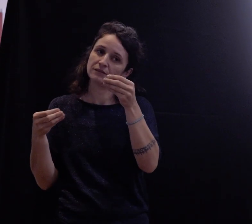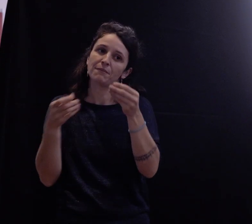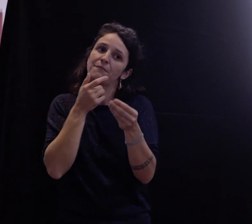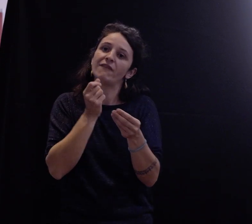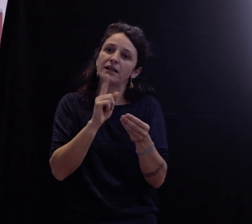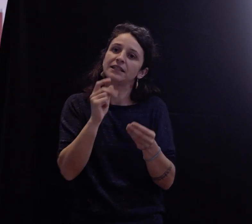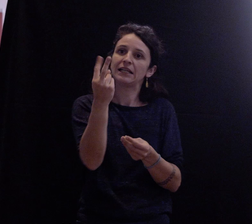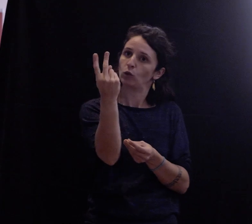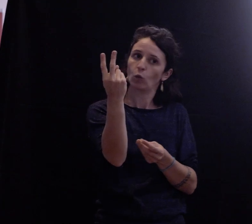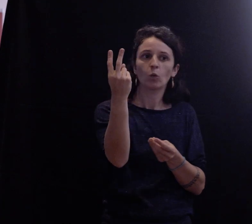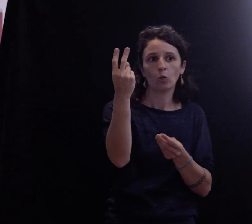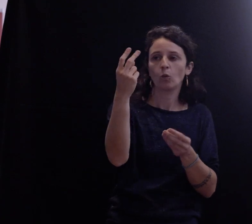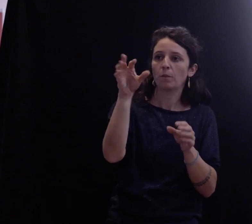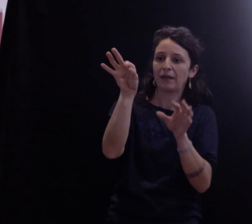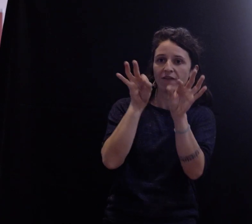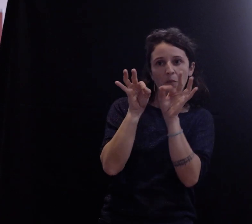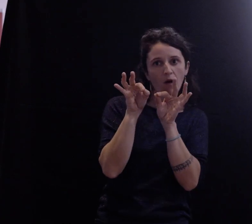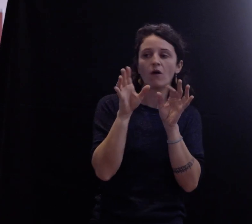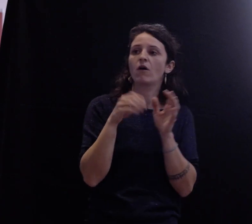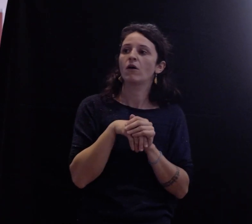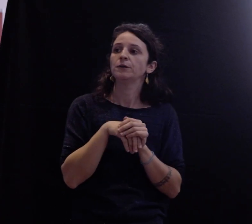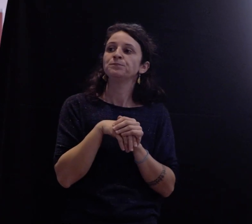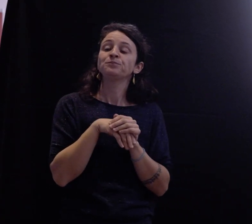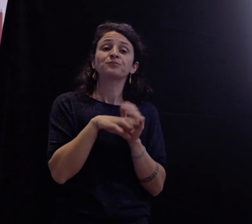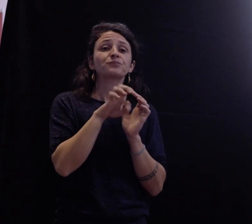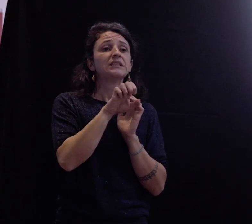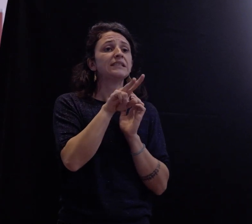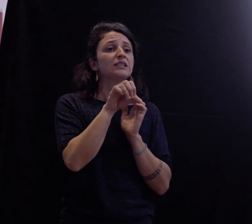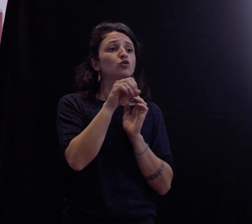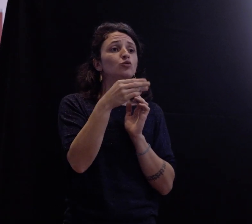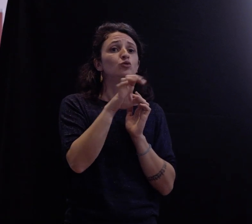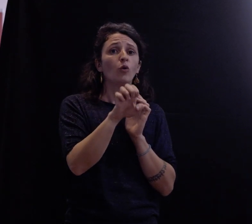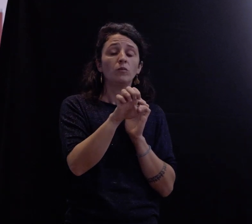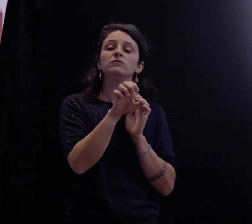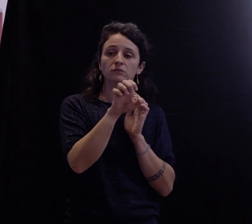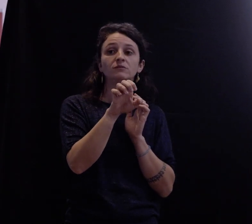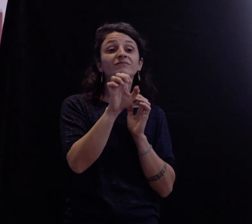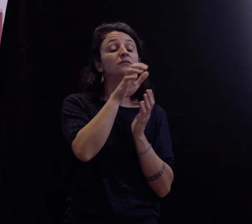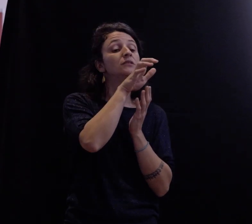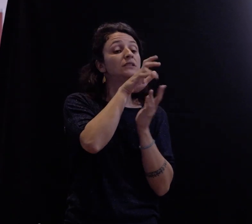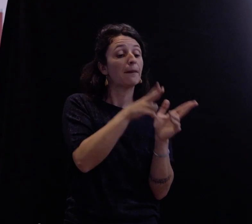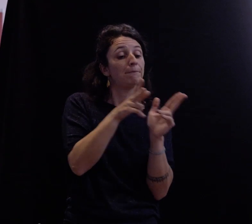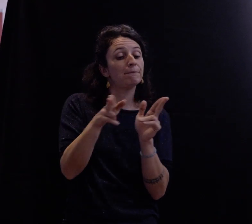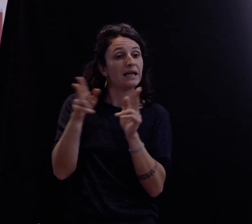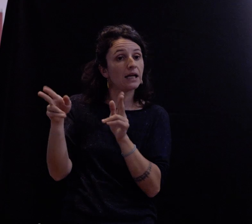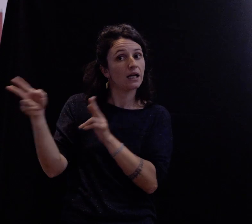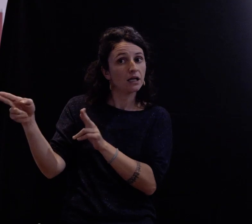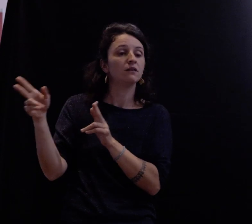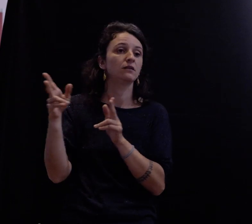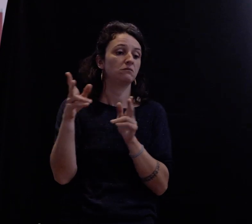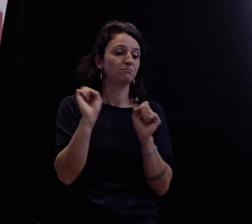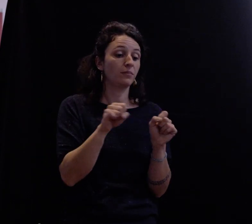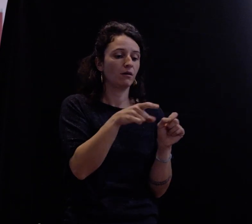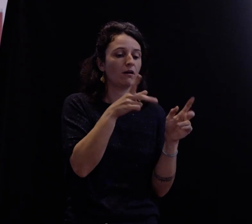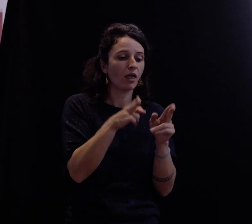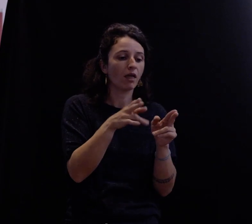deux prélèvements. Pour l'exome, on sait qu'il y a certains chapitres qui vont être en quelque sorte mal imprimés, et